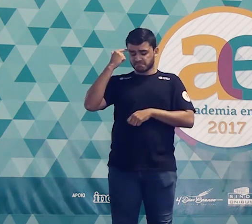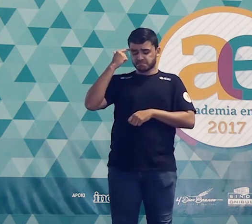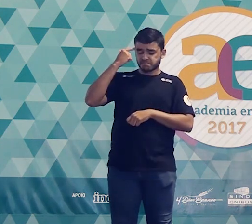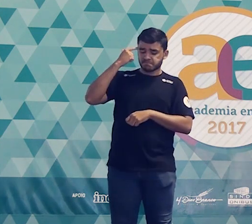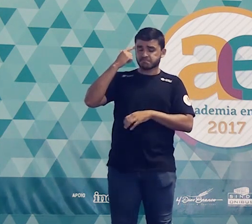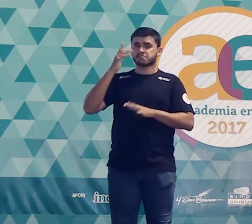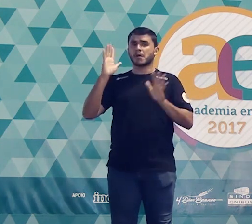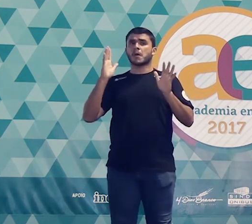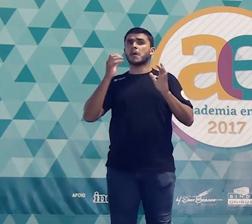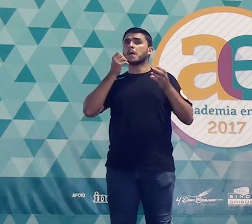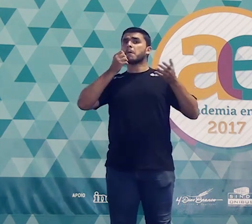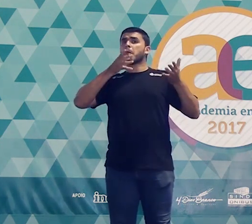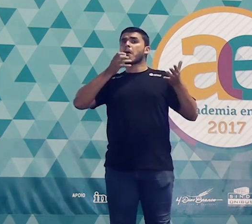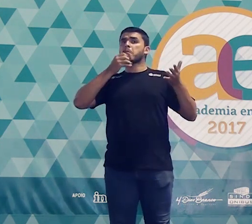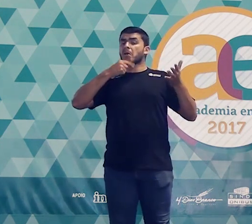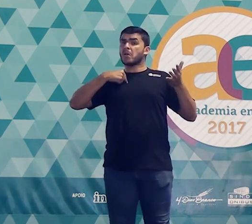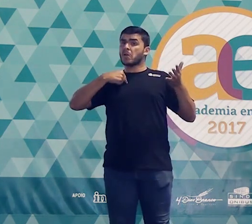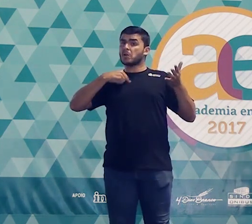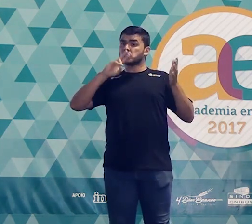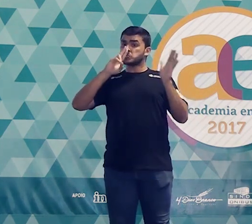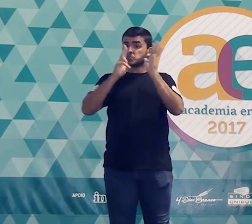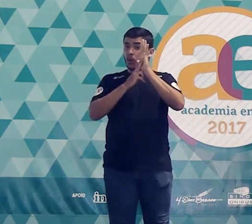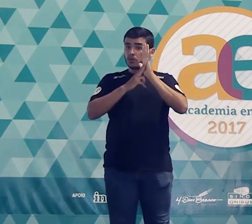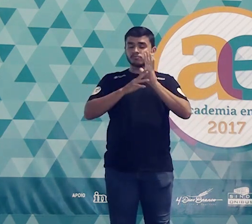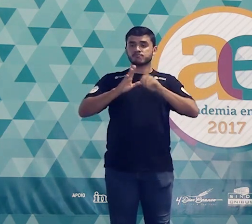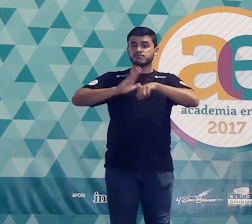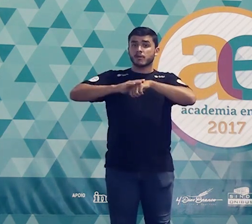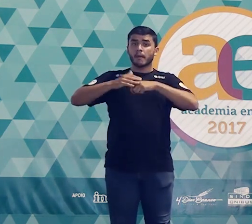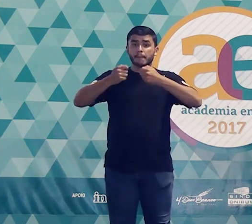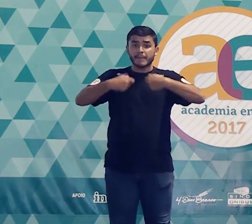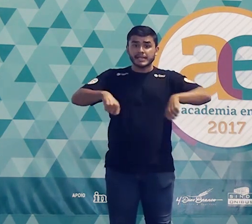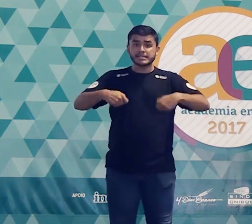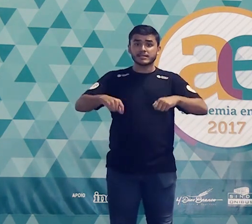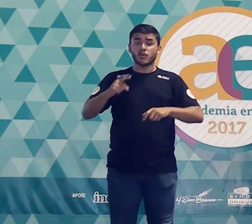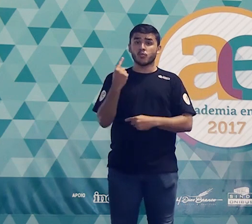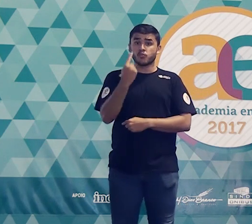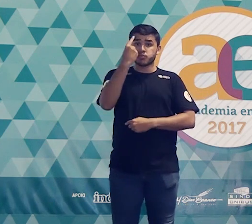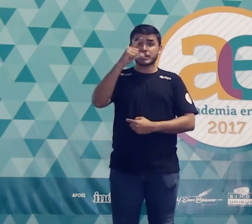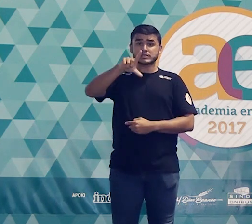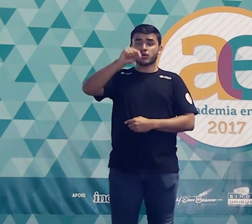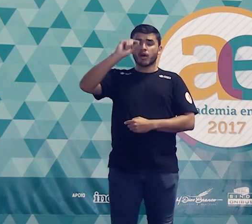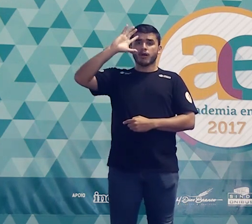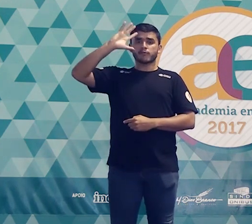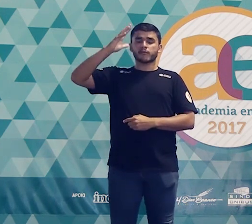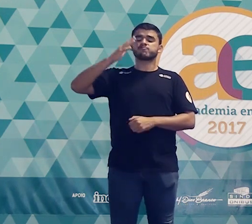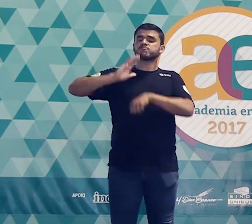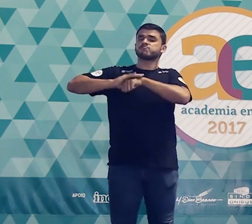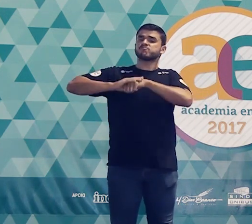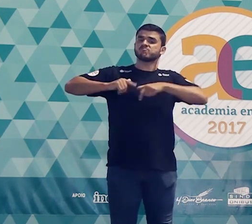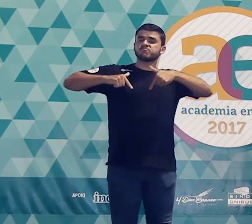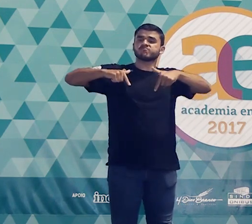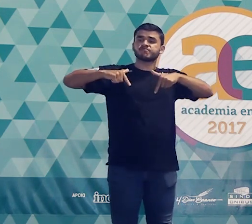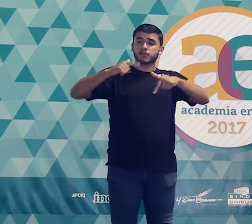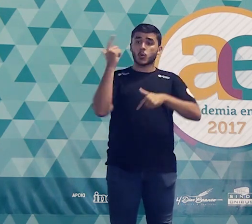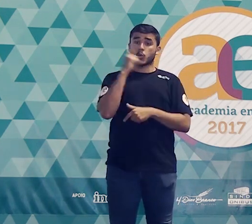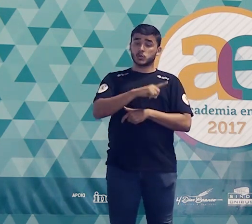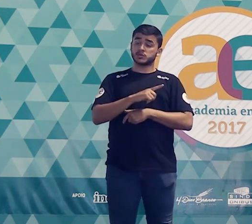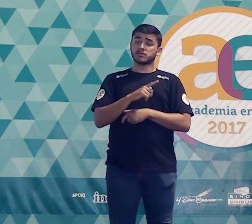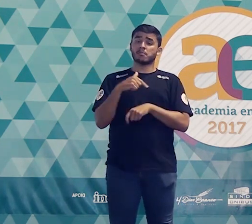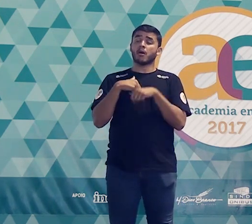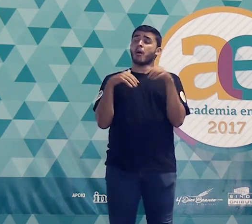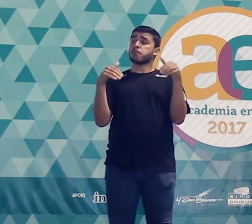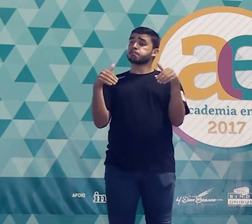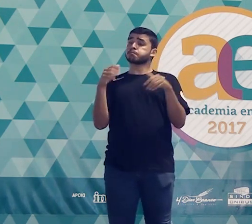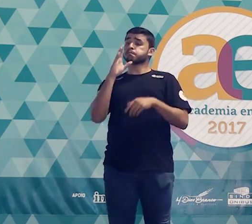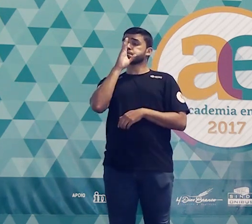quão forte somos até que ser forte seja a nossa única escolha, tá? Então a gente às vezes se